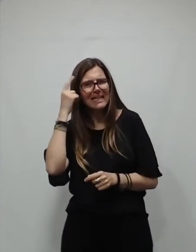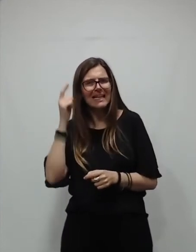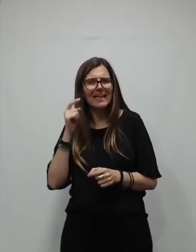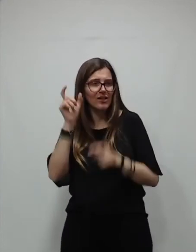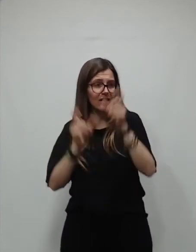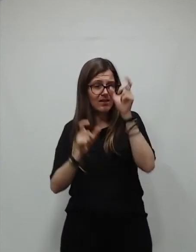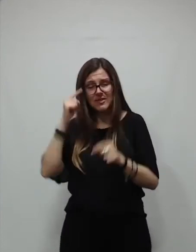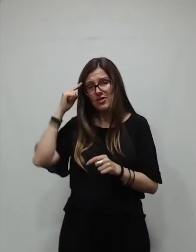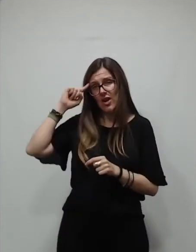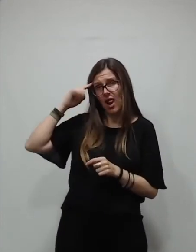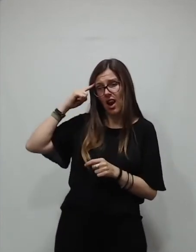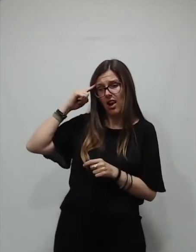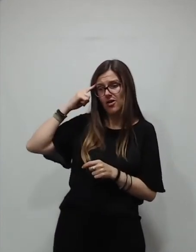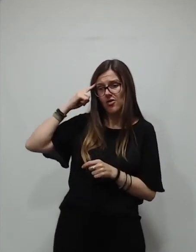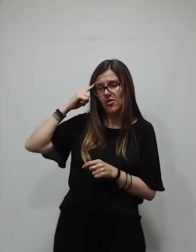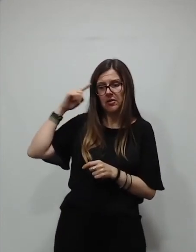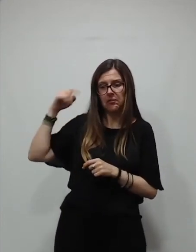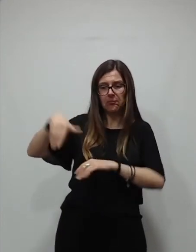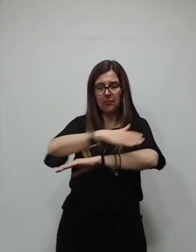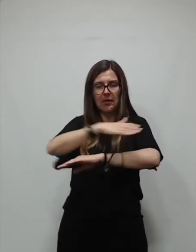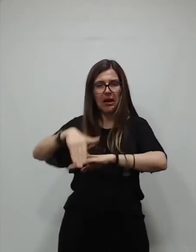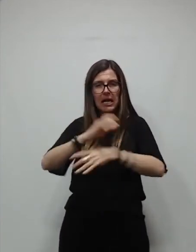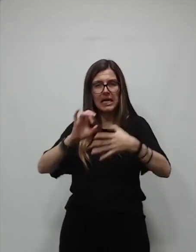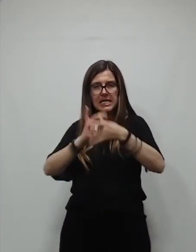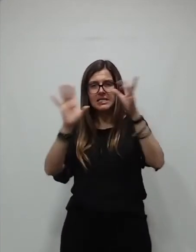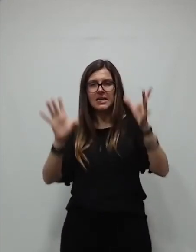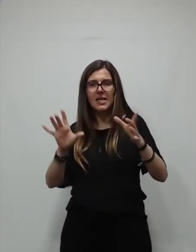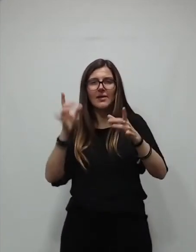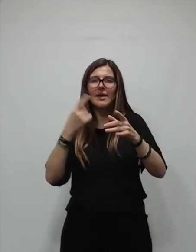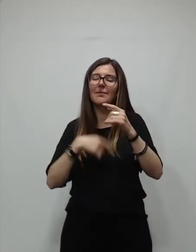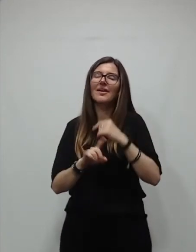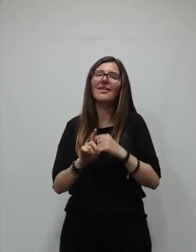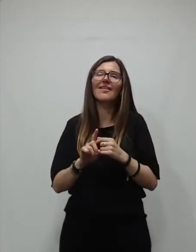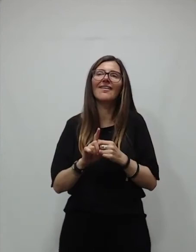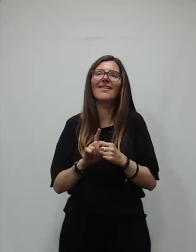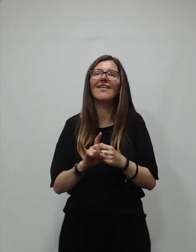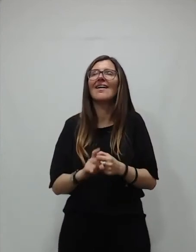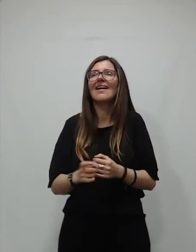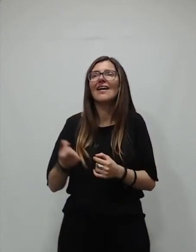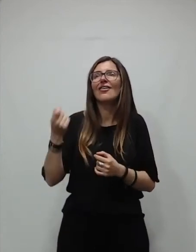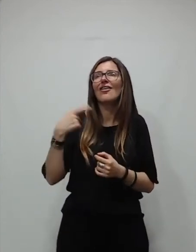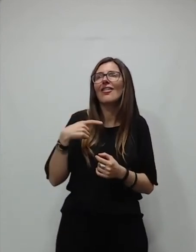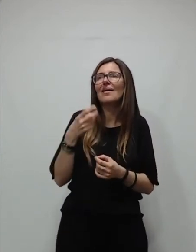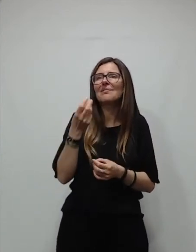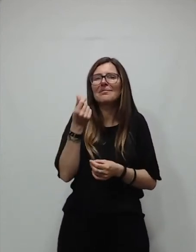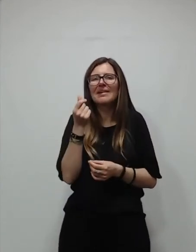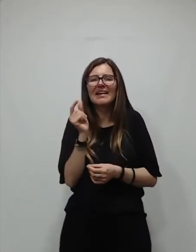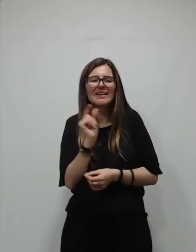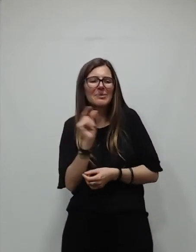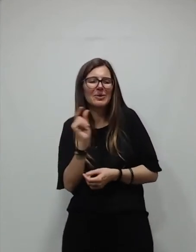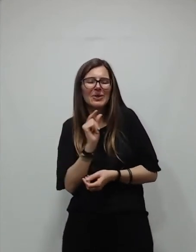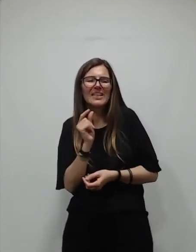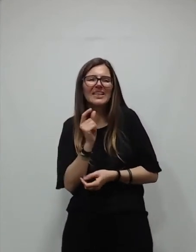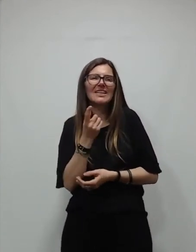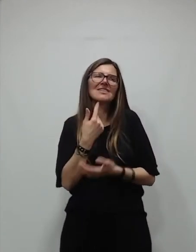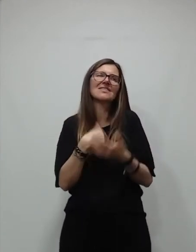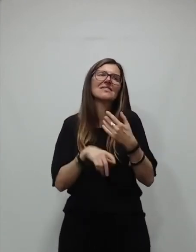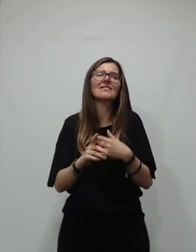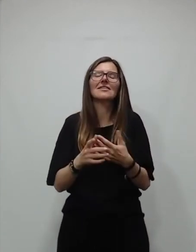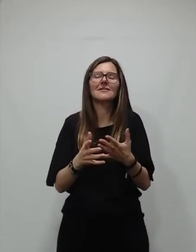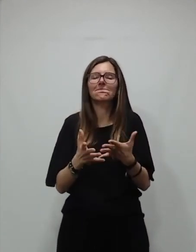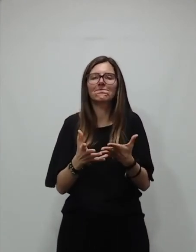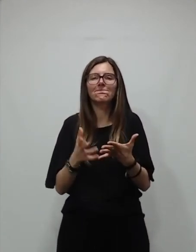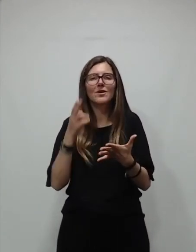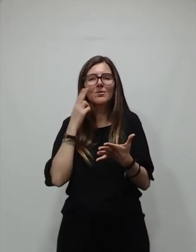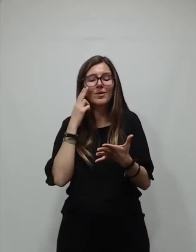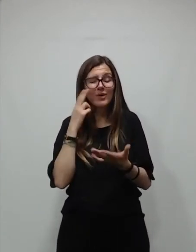y vamos para otro lado, o simplemente una moneda, una limosna, o todo esto es realmente prioritario. Así que